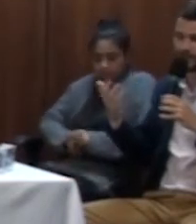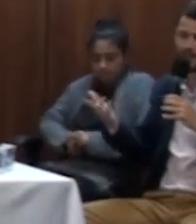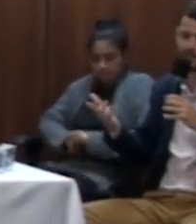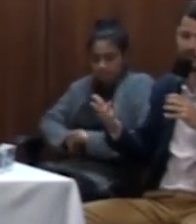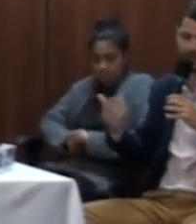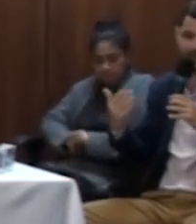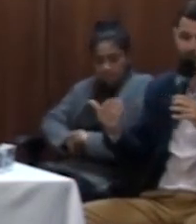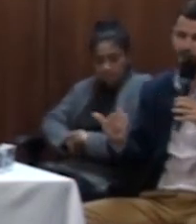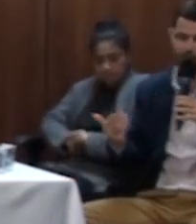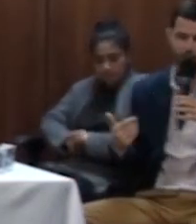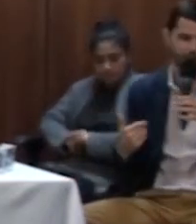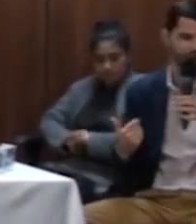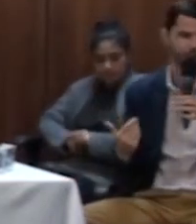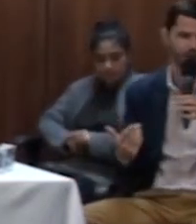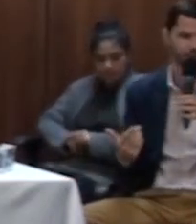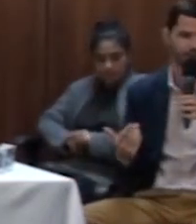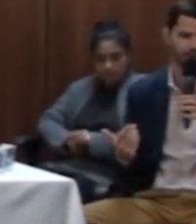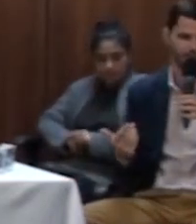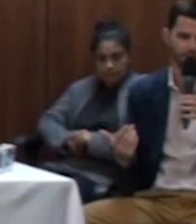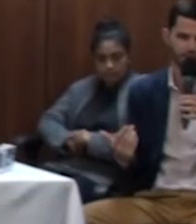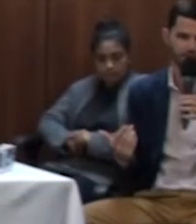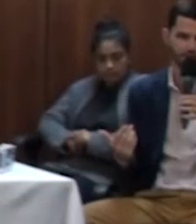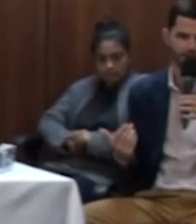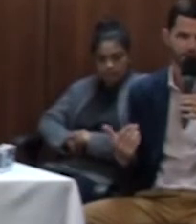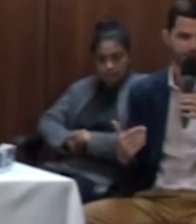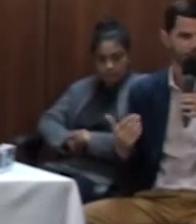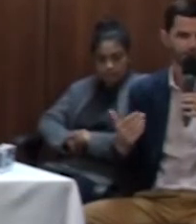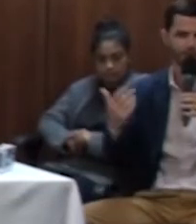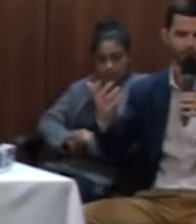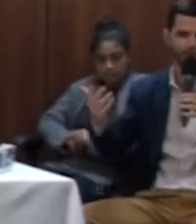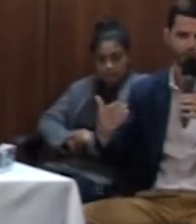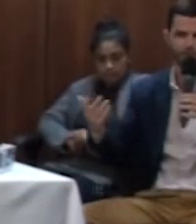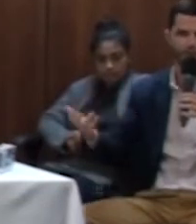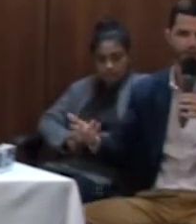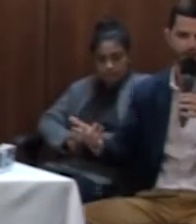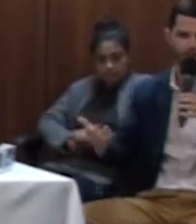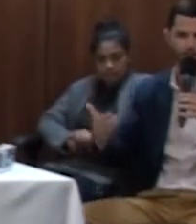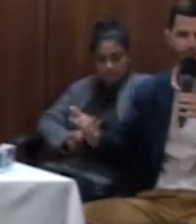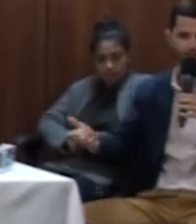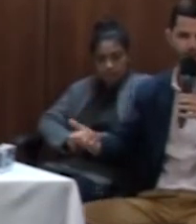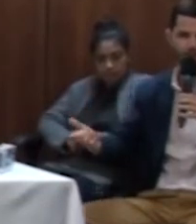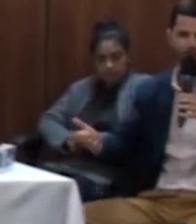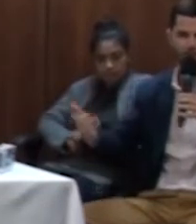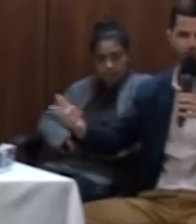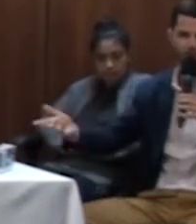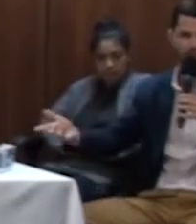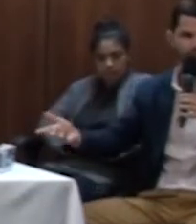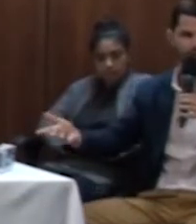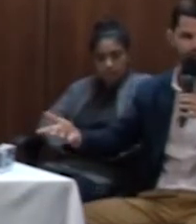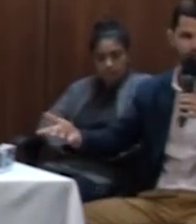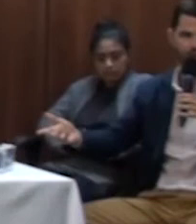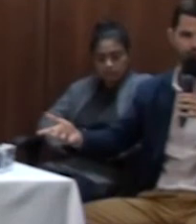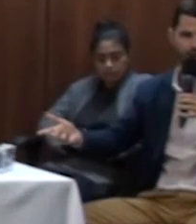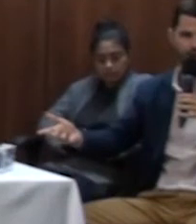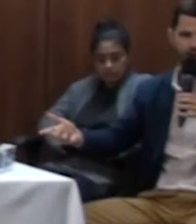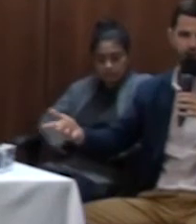Não adianta nada, a gente até faz isso porque a gente não pode recusar atendimento individual. Mas não adianta muito eu ajuizar uma ação para uma pessoa, conseguir uma